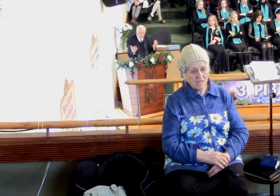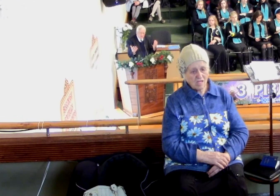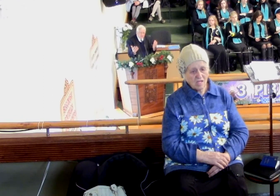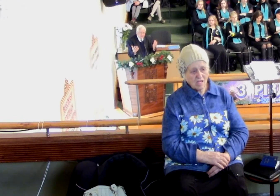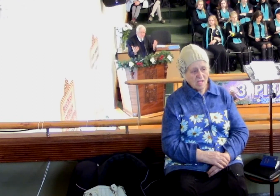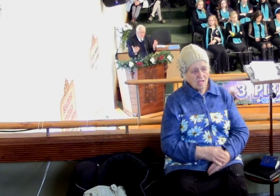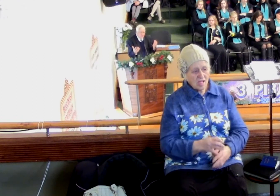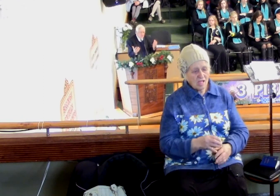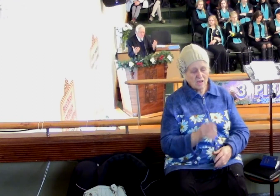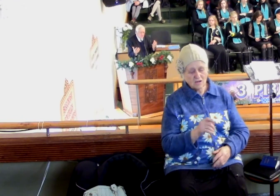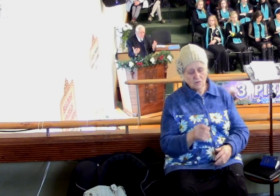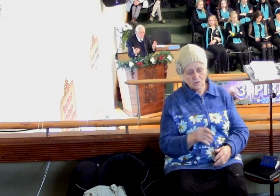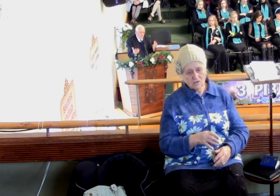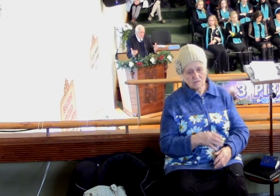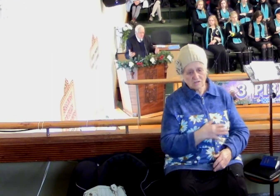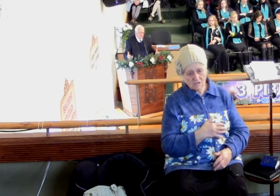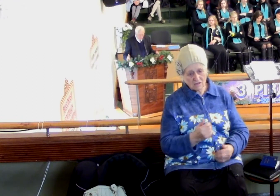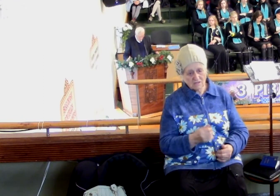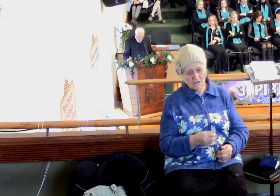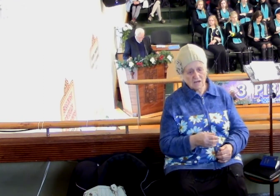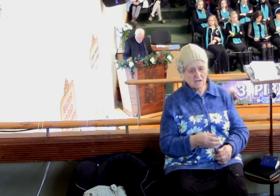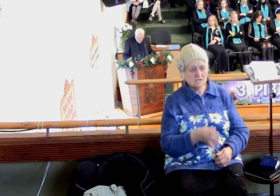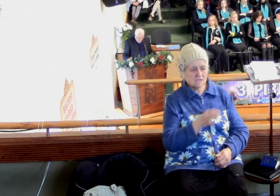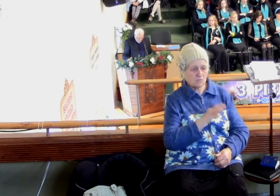этой прекрасной возможностью мира.